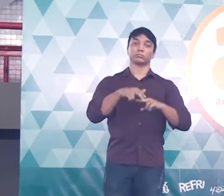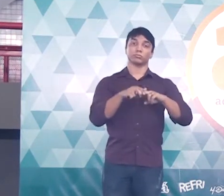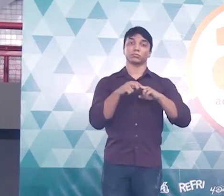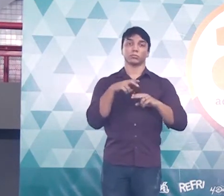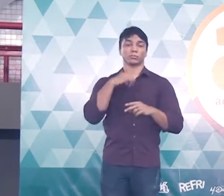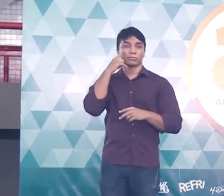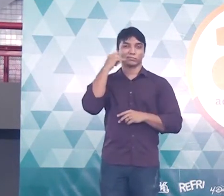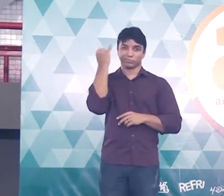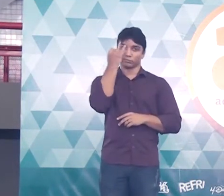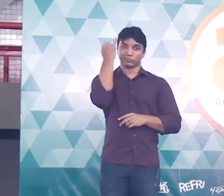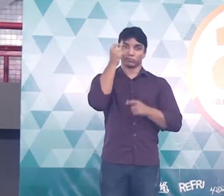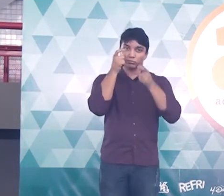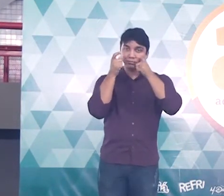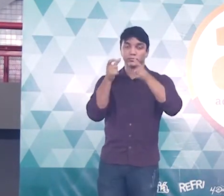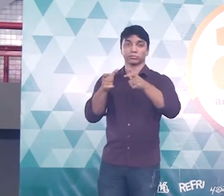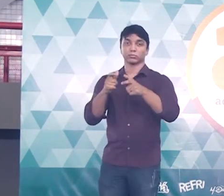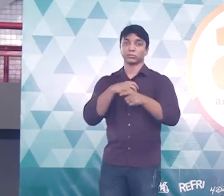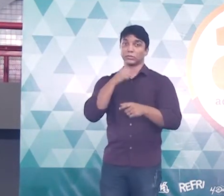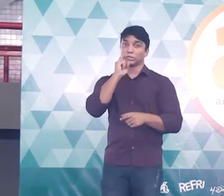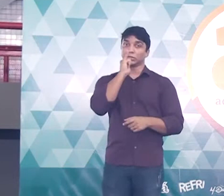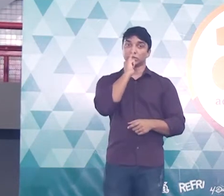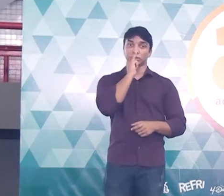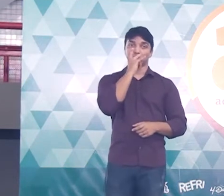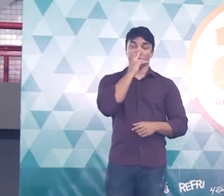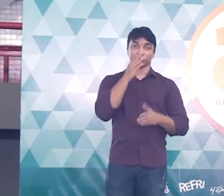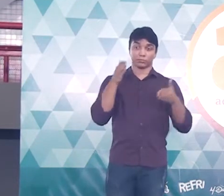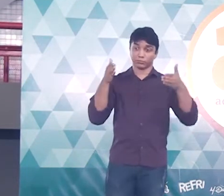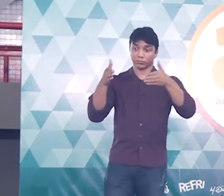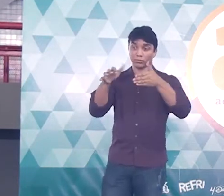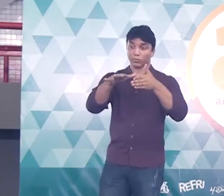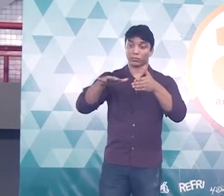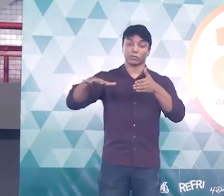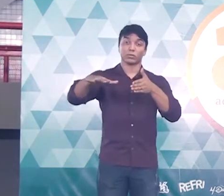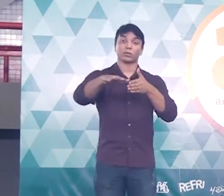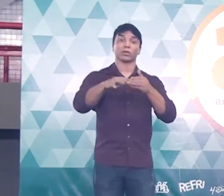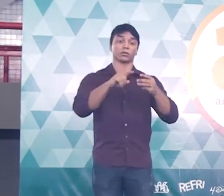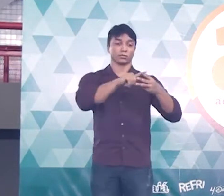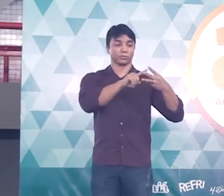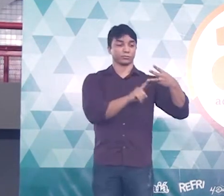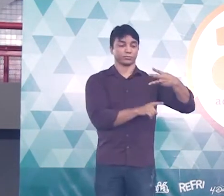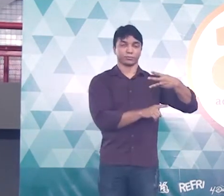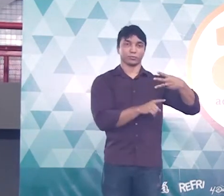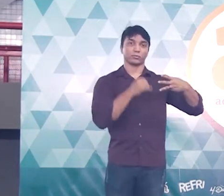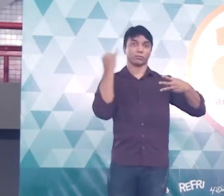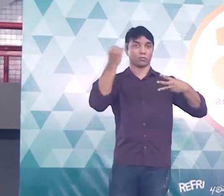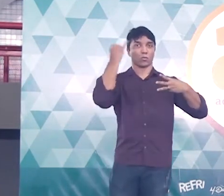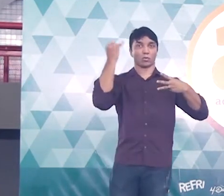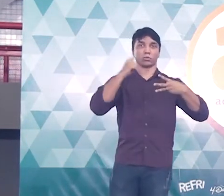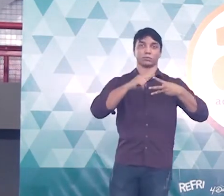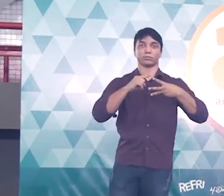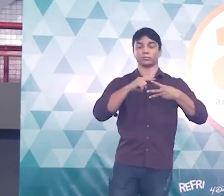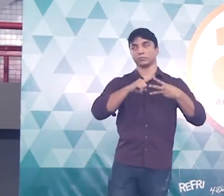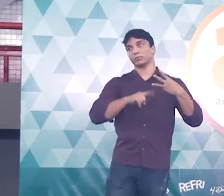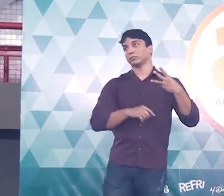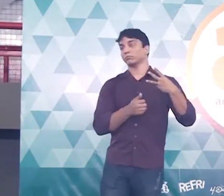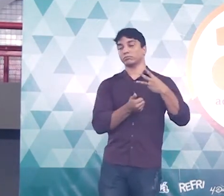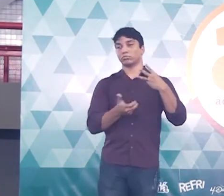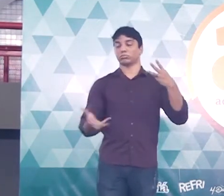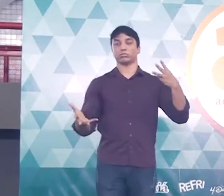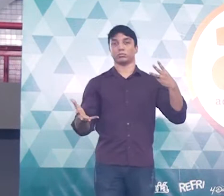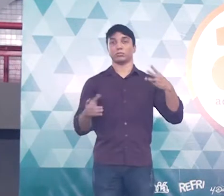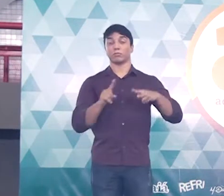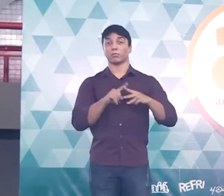Importante salientar que quando se fala de temperatura, nós temos 3 escalas fundamentais. Temos inúmeras no